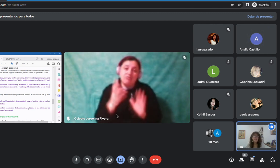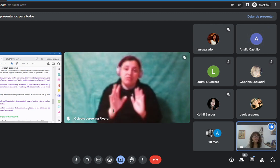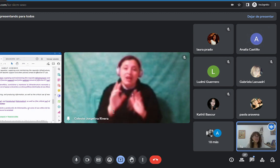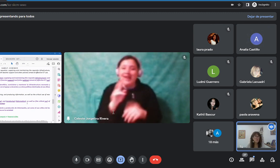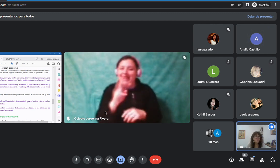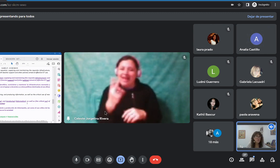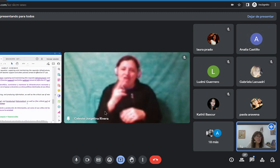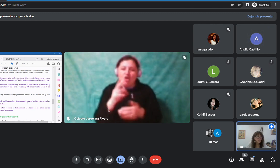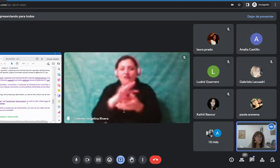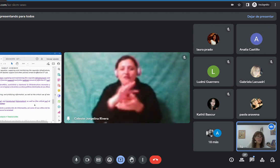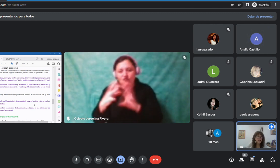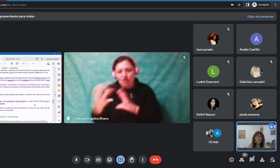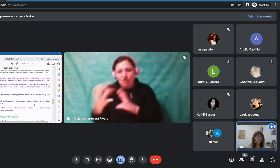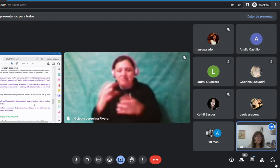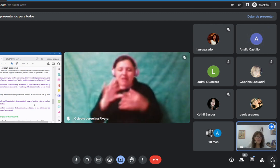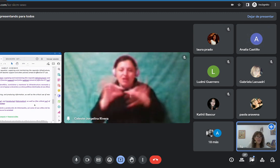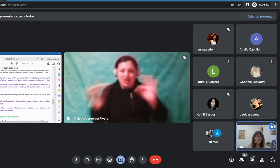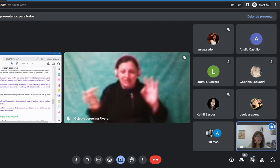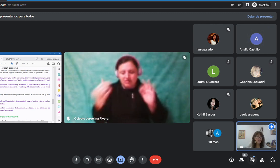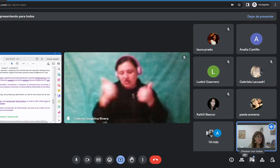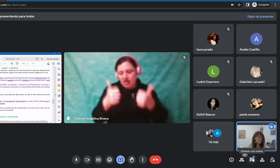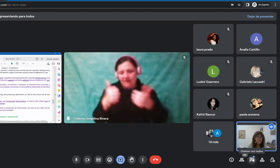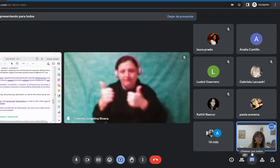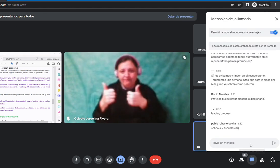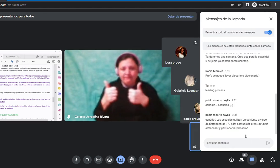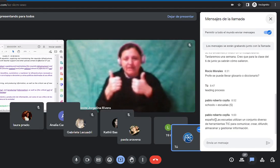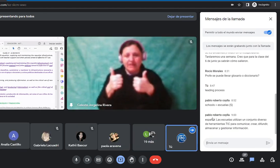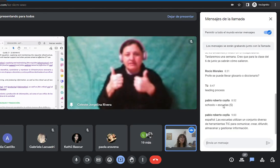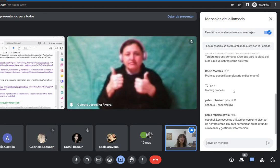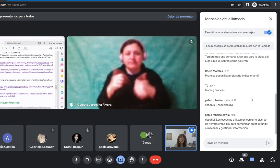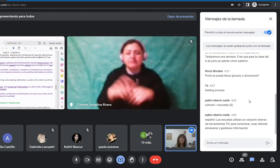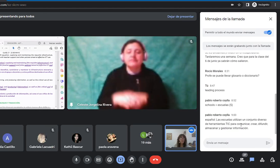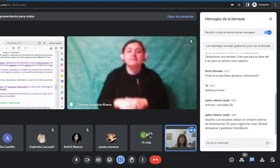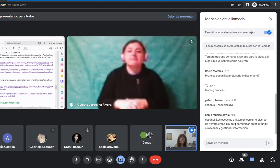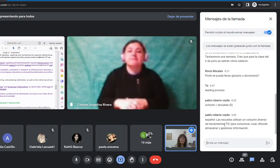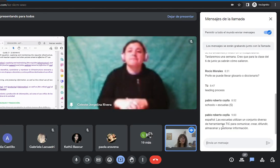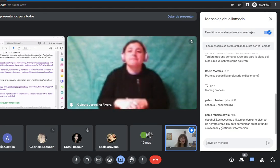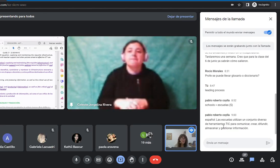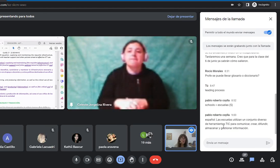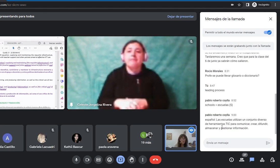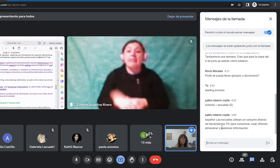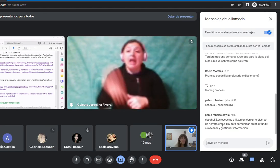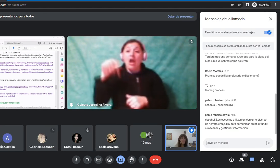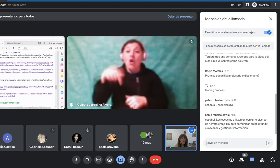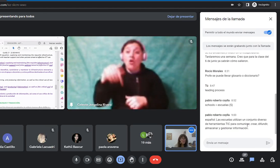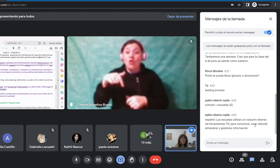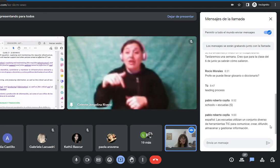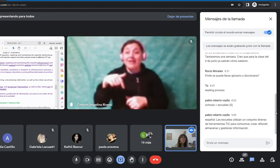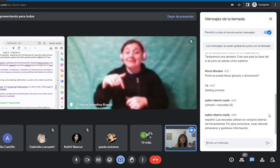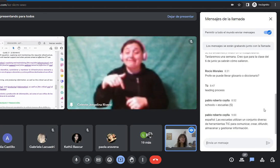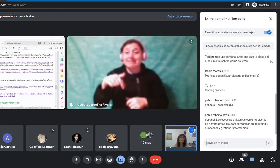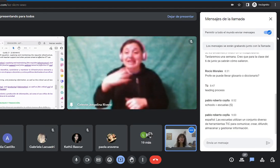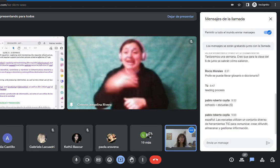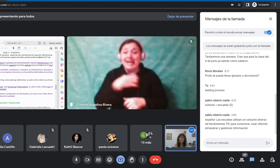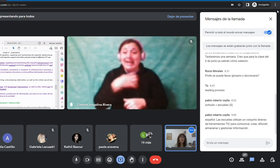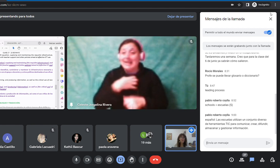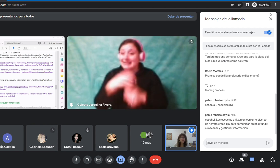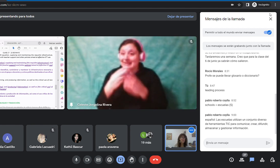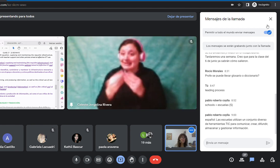de esto, yo ya tendría que ir cerrando, dentro de unos minutos, la clase. A ver, Pablo, las escuelas utilizan.